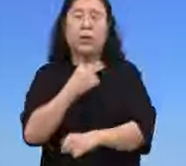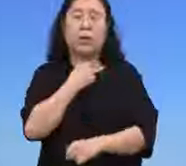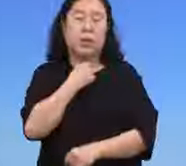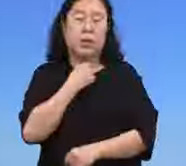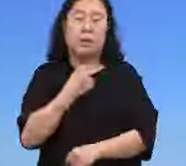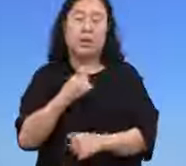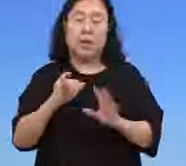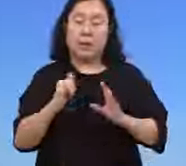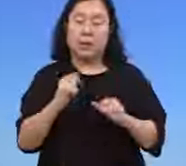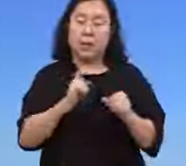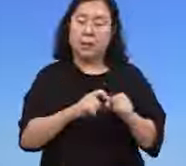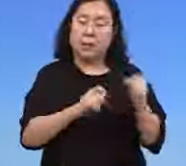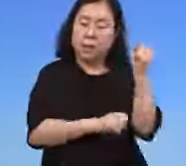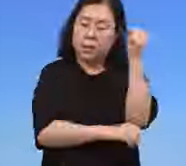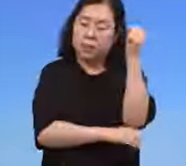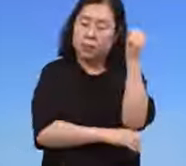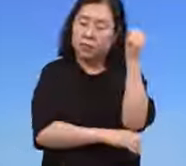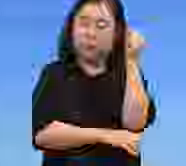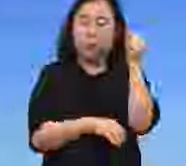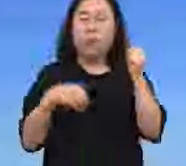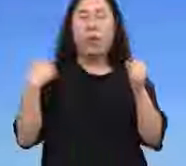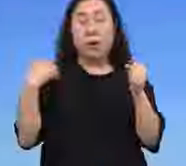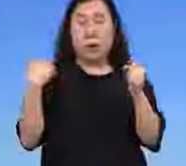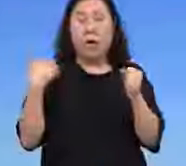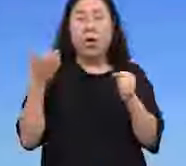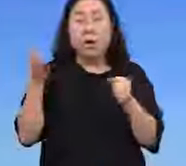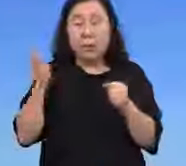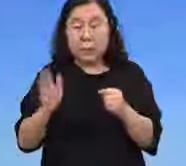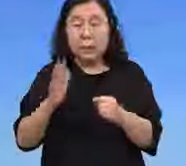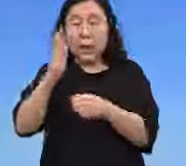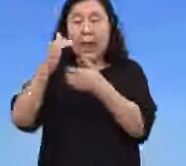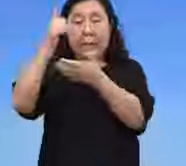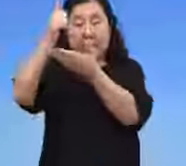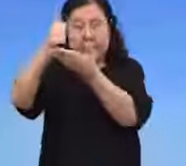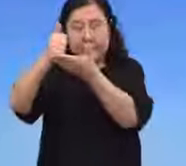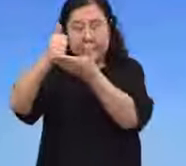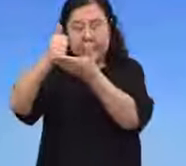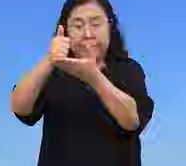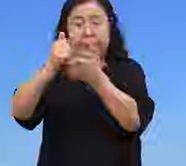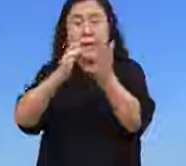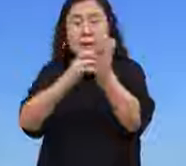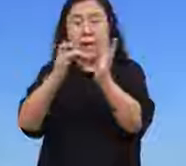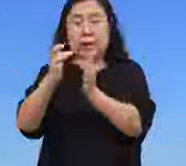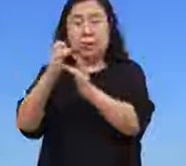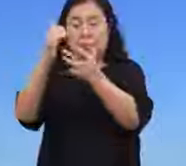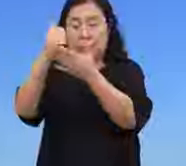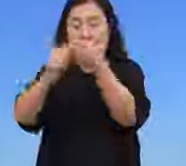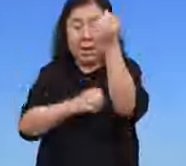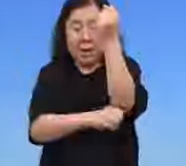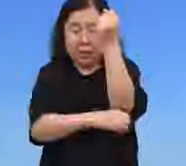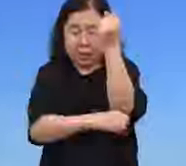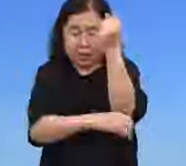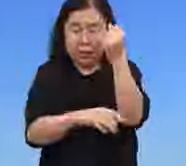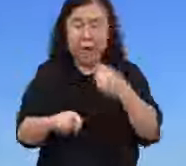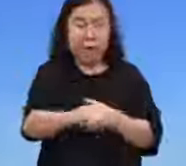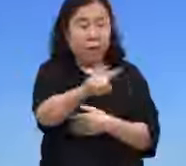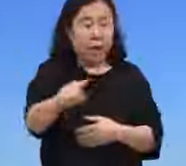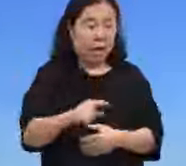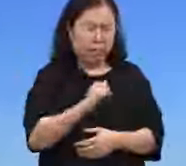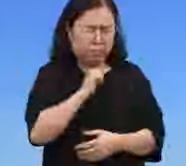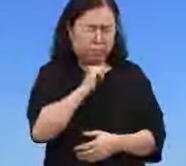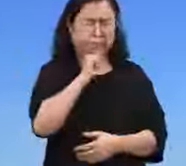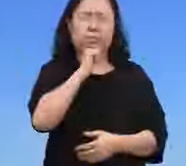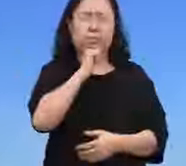세상적인 기준으로는 내가 모르겠는데 하나님의 기준, 내 입장으로서는 절대로 니들이 초라하다 그러면